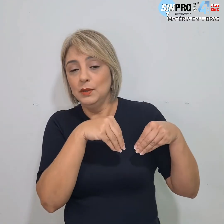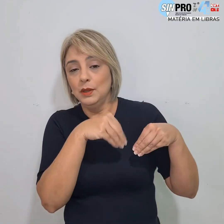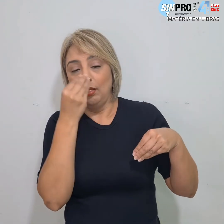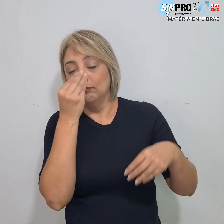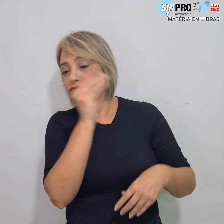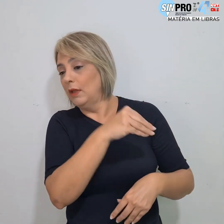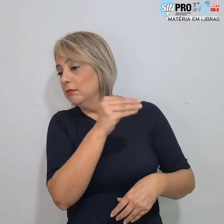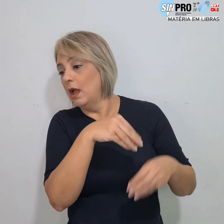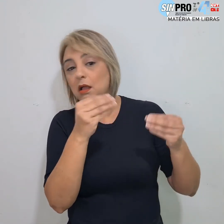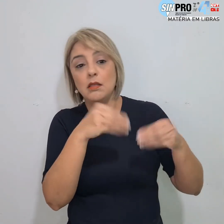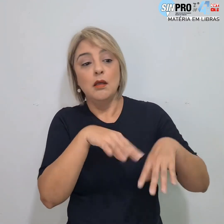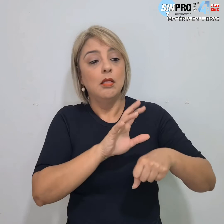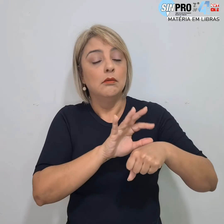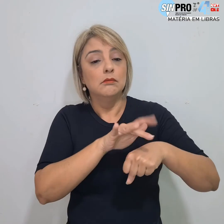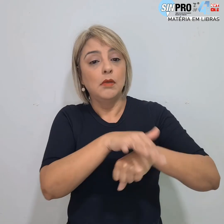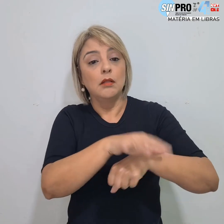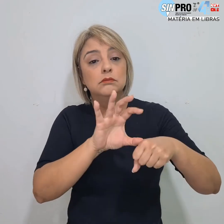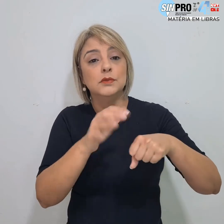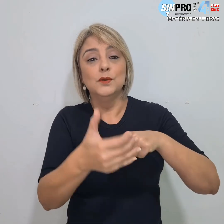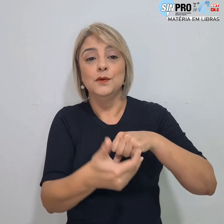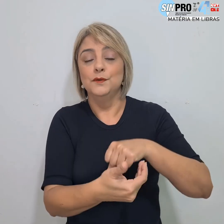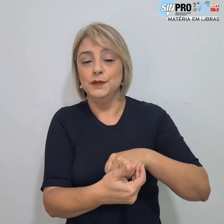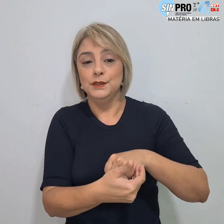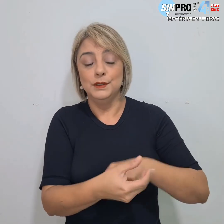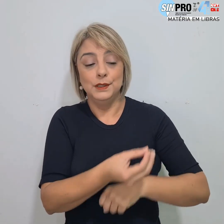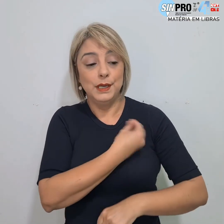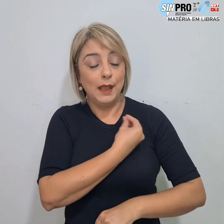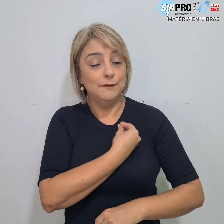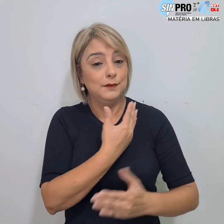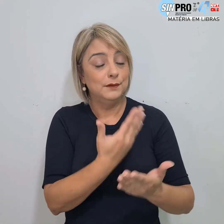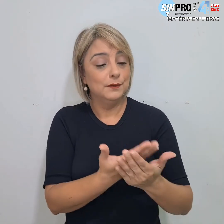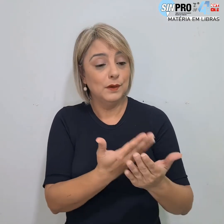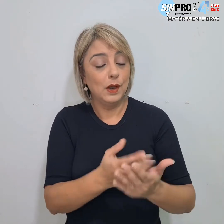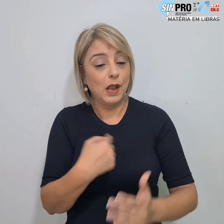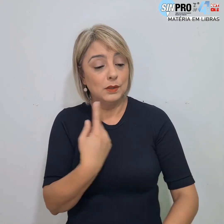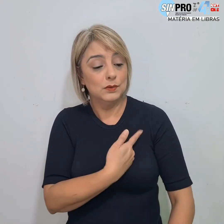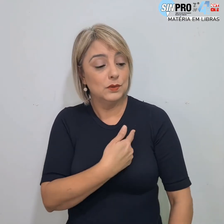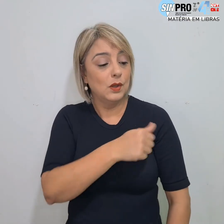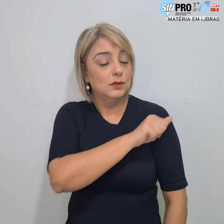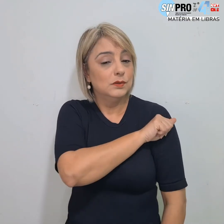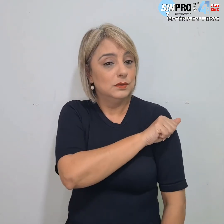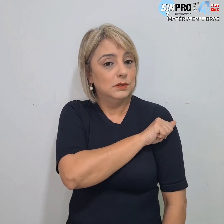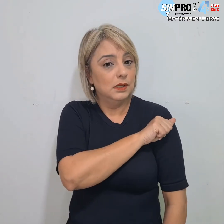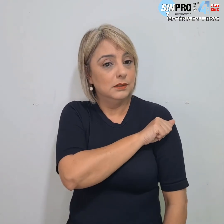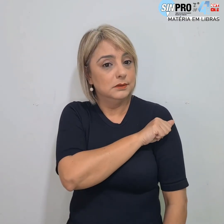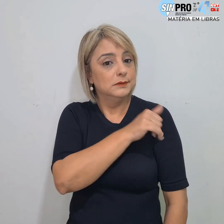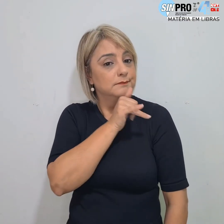causados pela Covid-19 na vida escolar dos nossos estudantes, alerta.